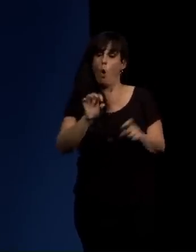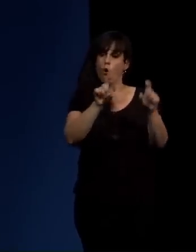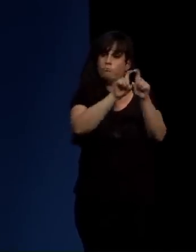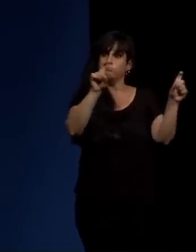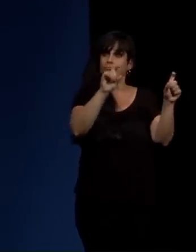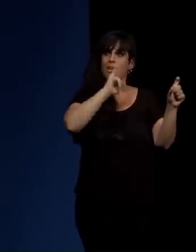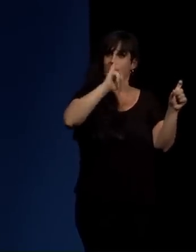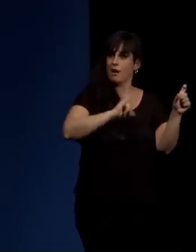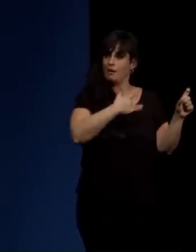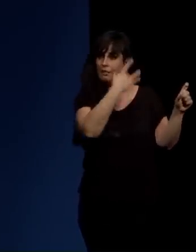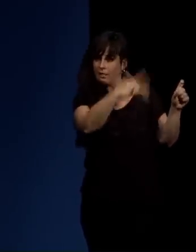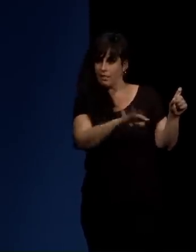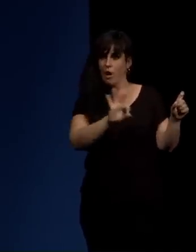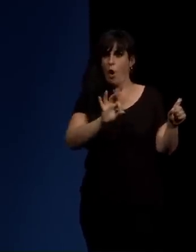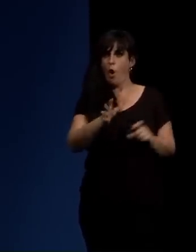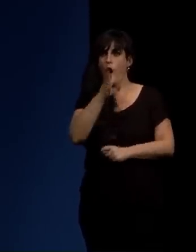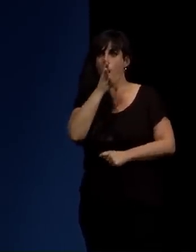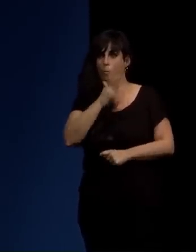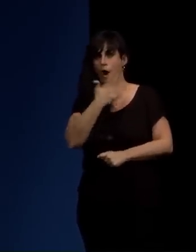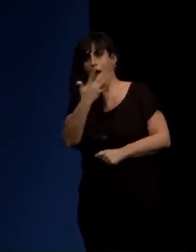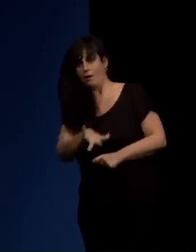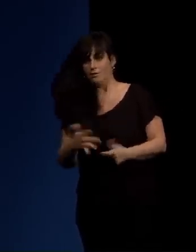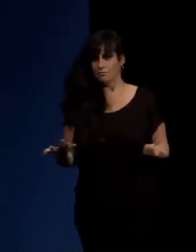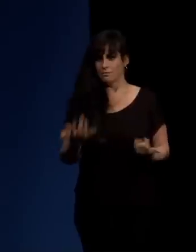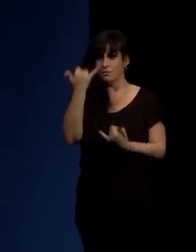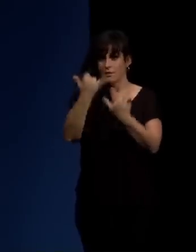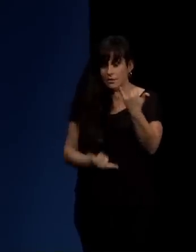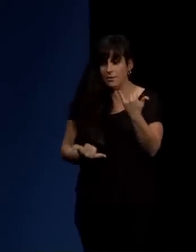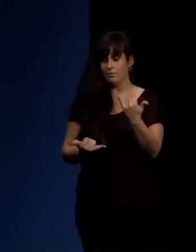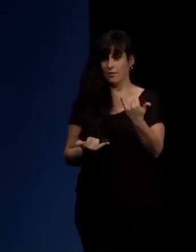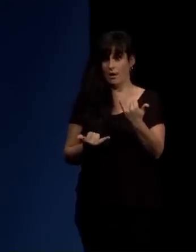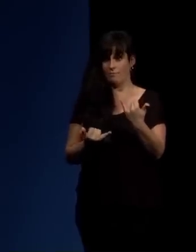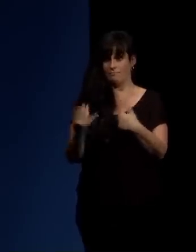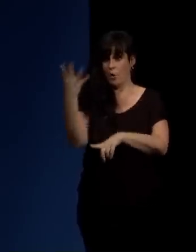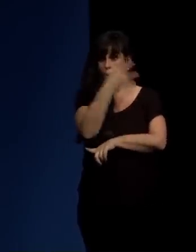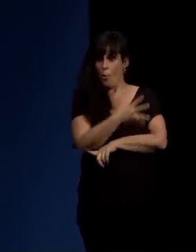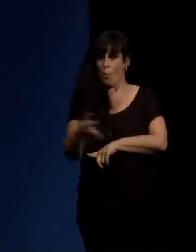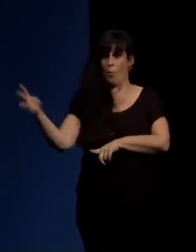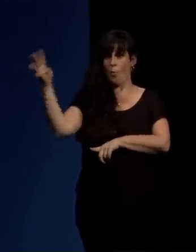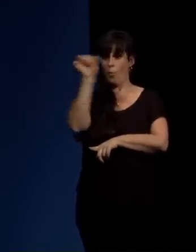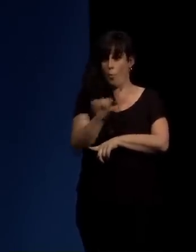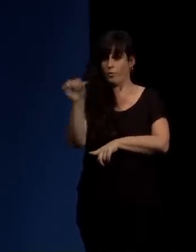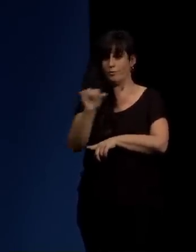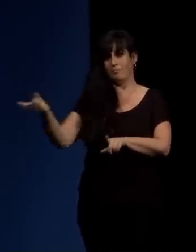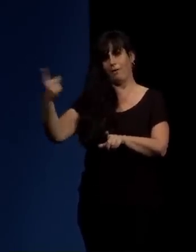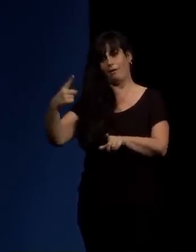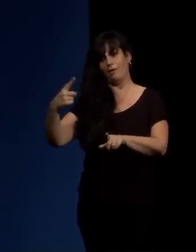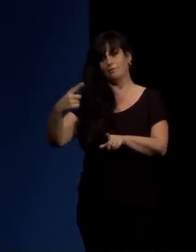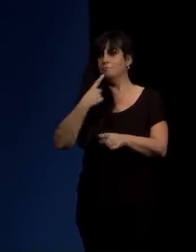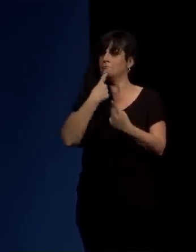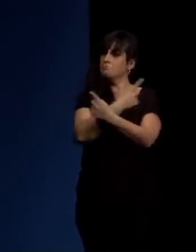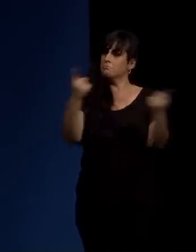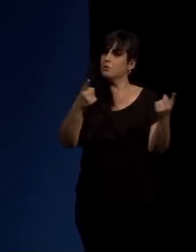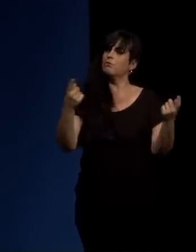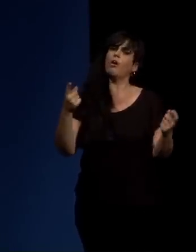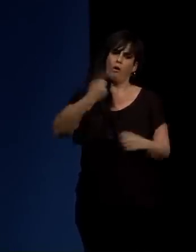Iberdrola. Traballan para esos, para Sacir Vallehermoso, e queren vir en 4 semanas de campaña a decir que van a traballar por